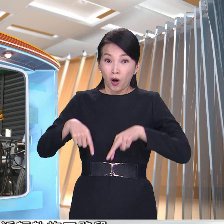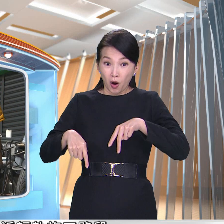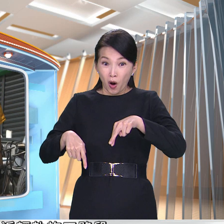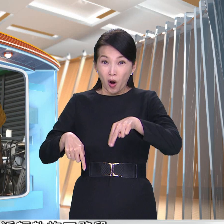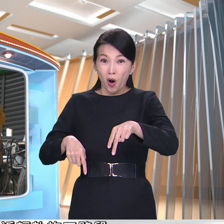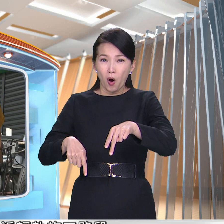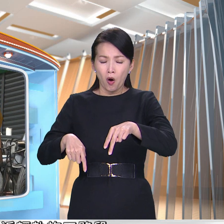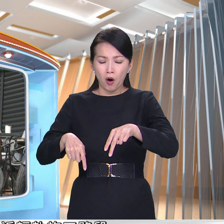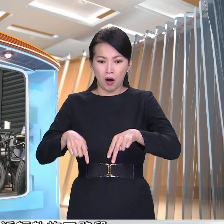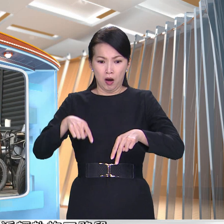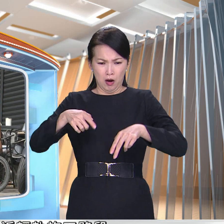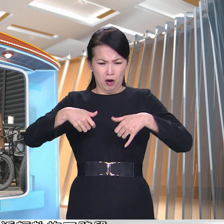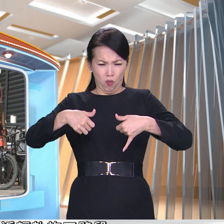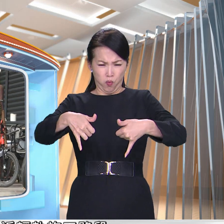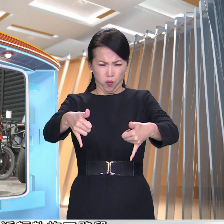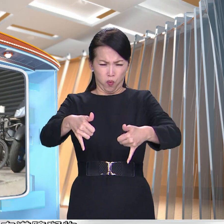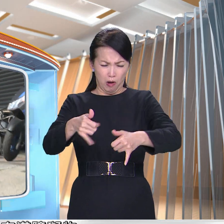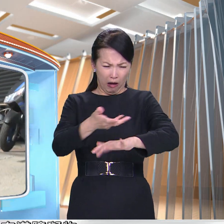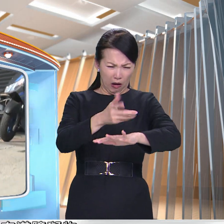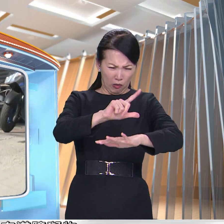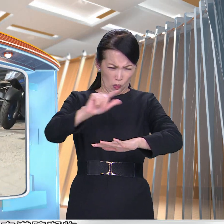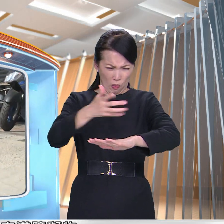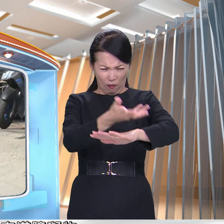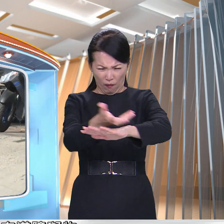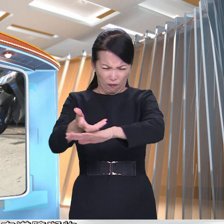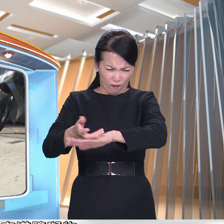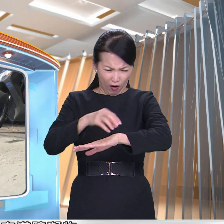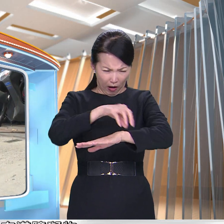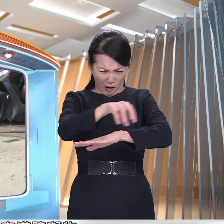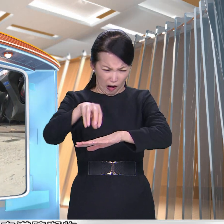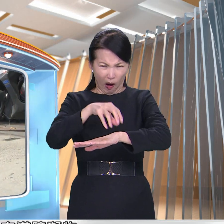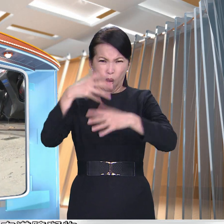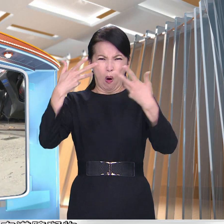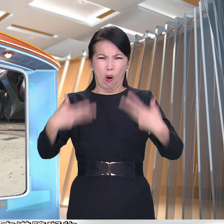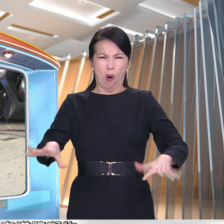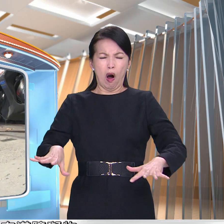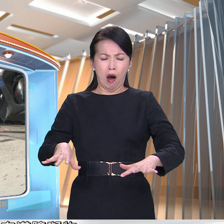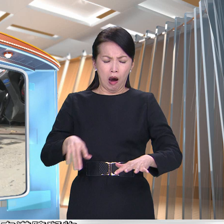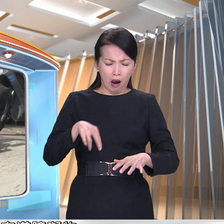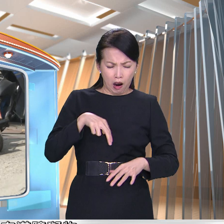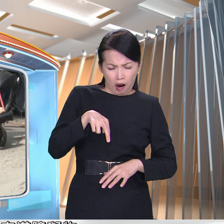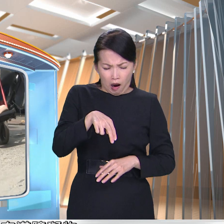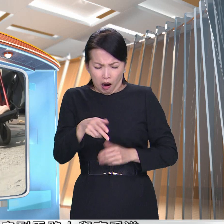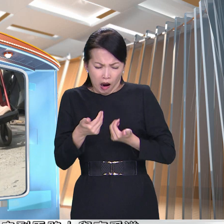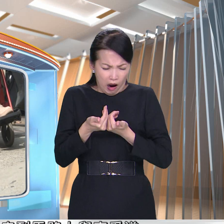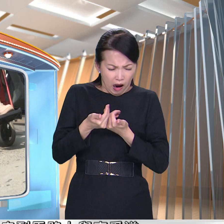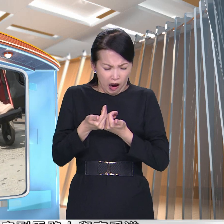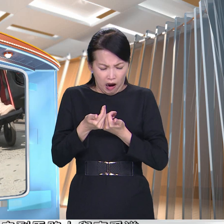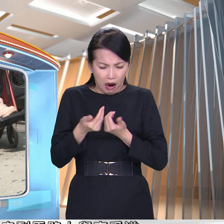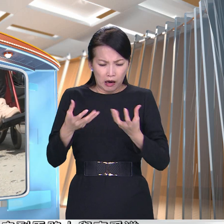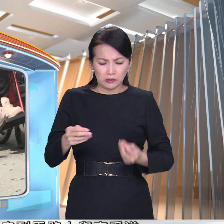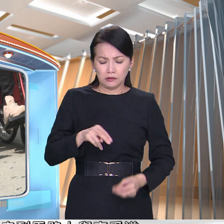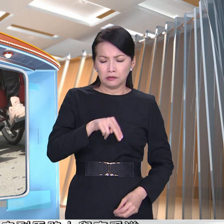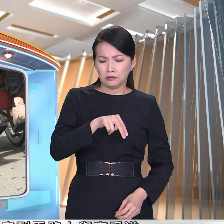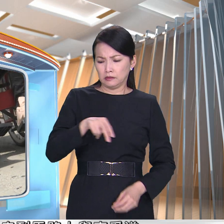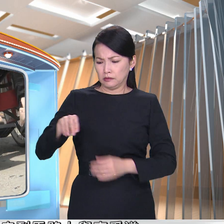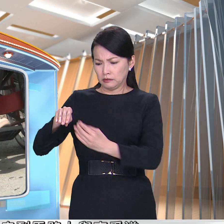段，不是在人行道上充满了障碍物，就是行人被迫要走到马路